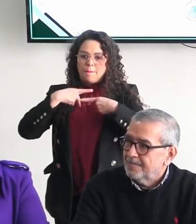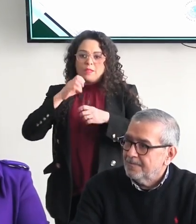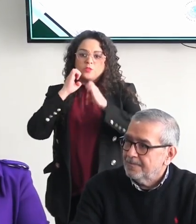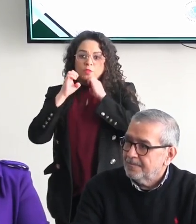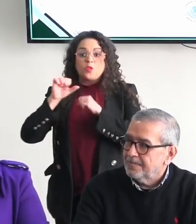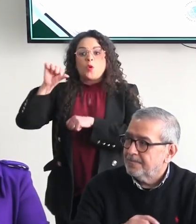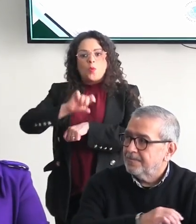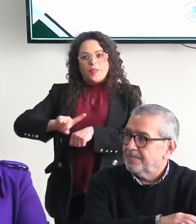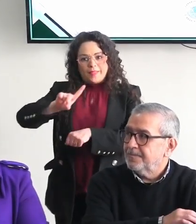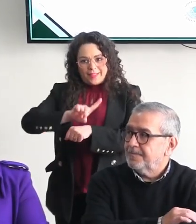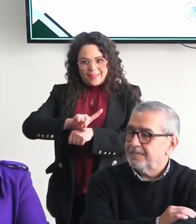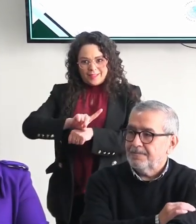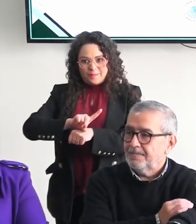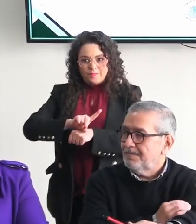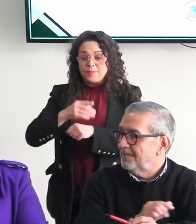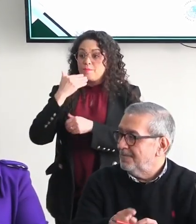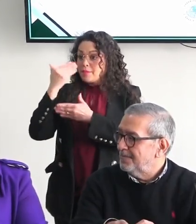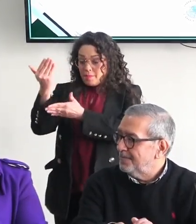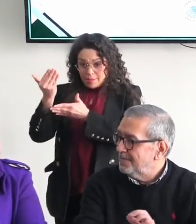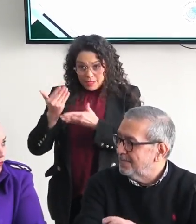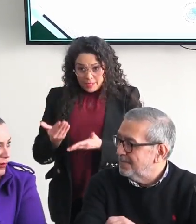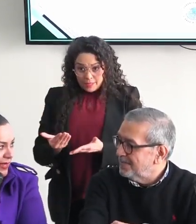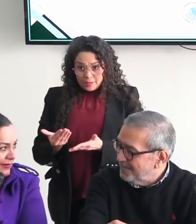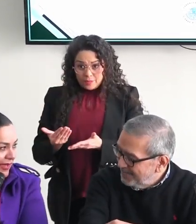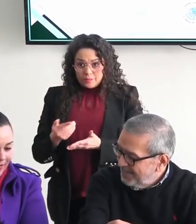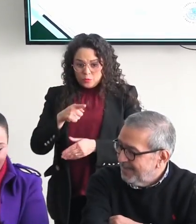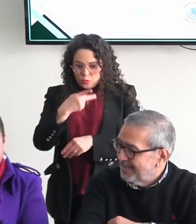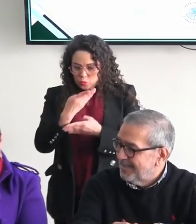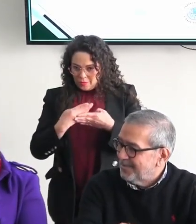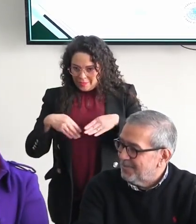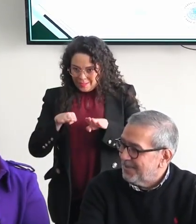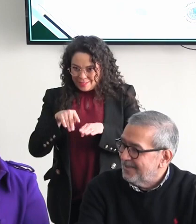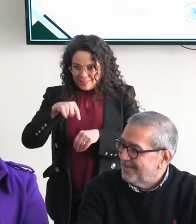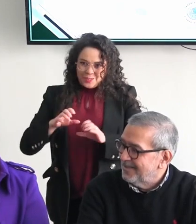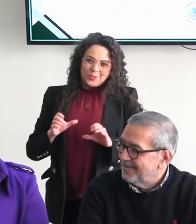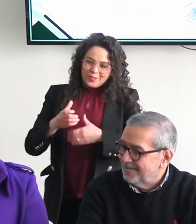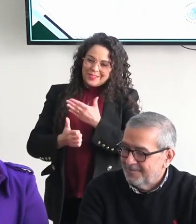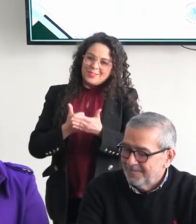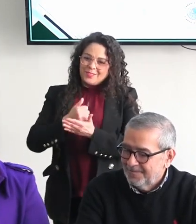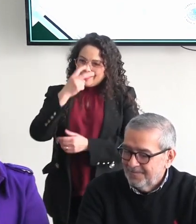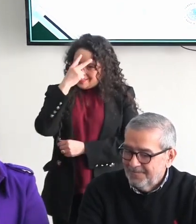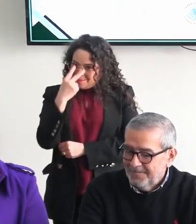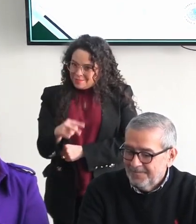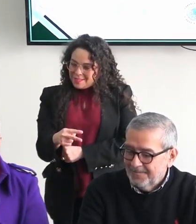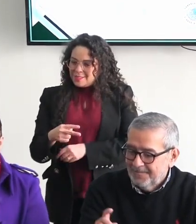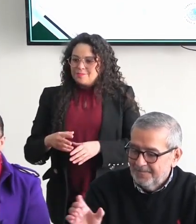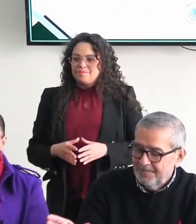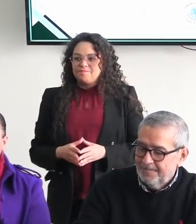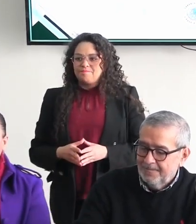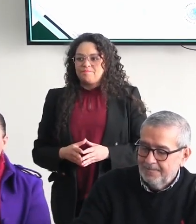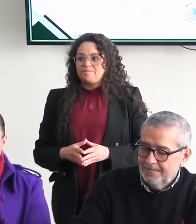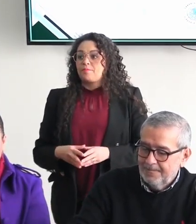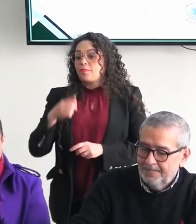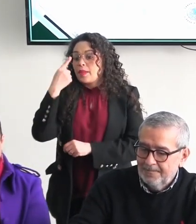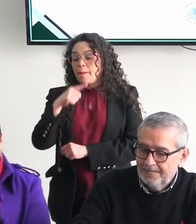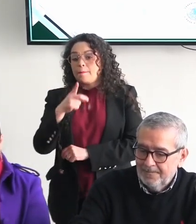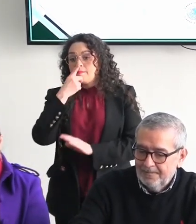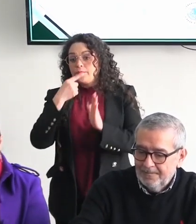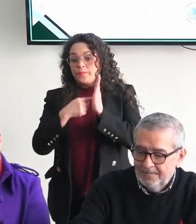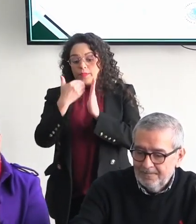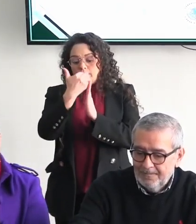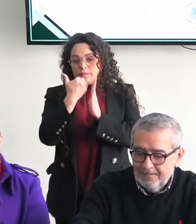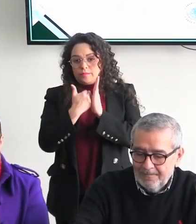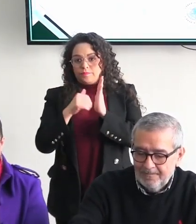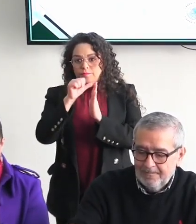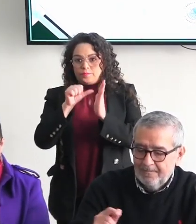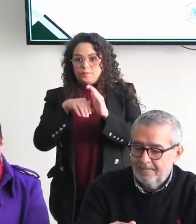día. Sea usted bienvenido en esta su casa, el Congreso de la Ciudad de México, con fundamento en los